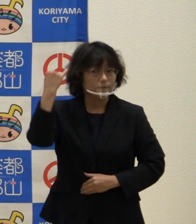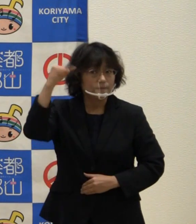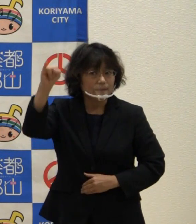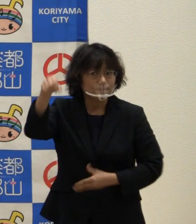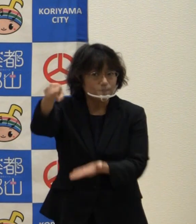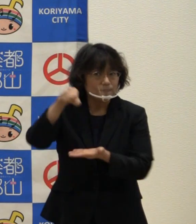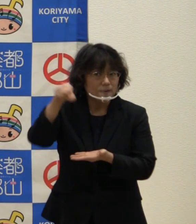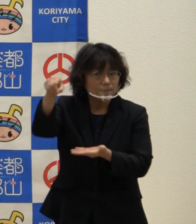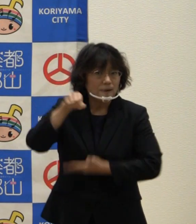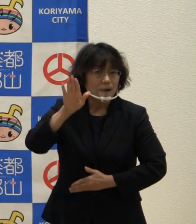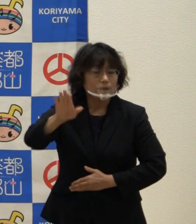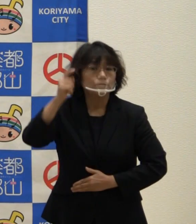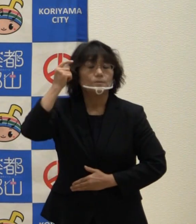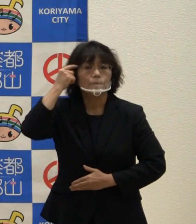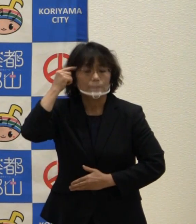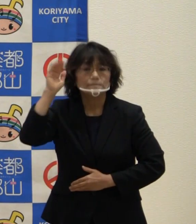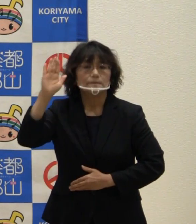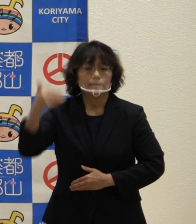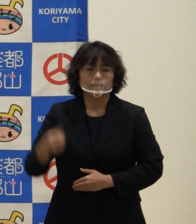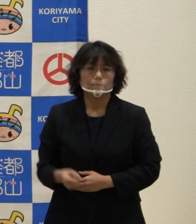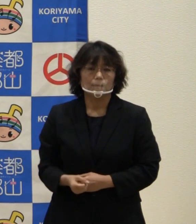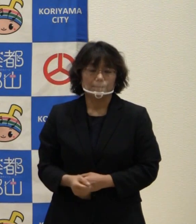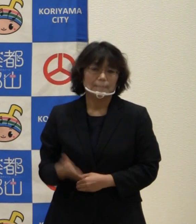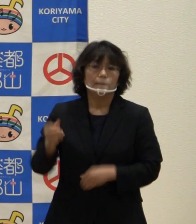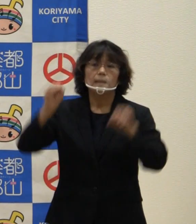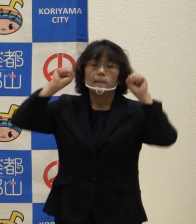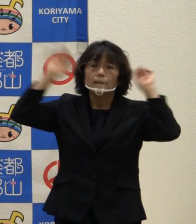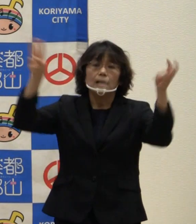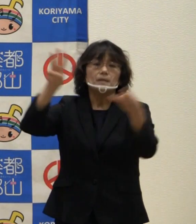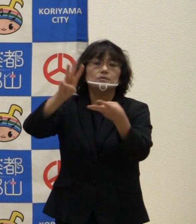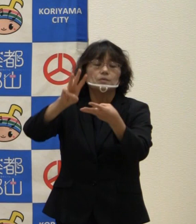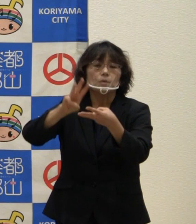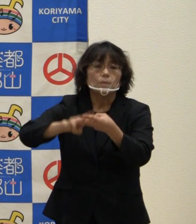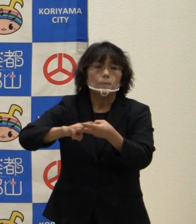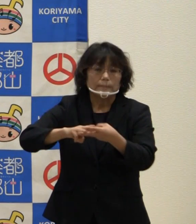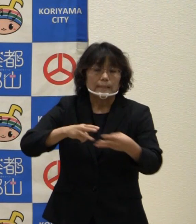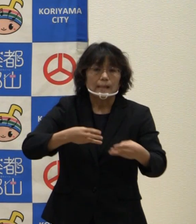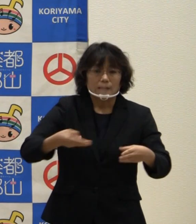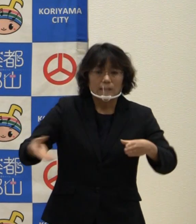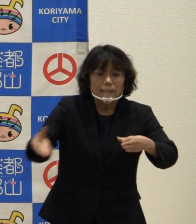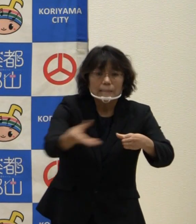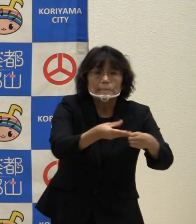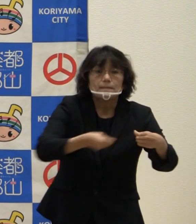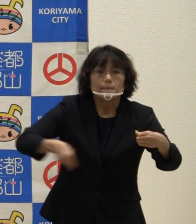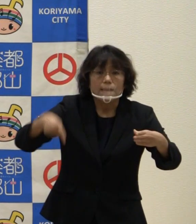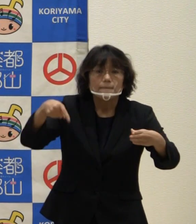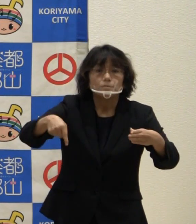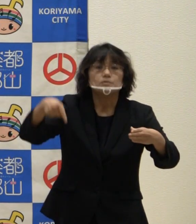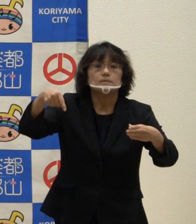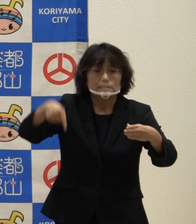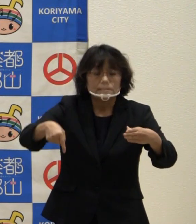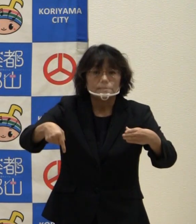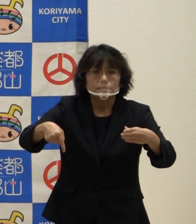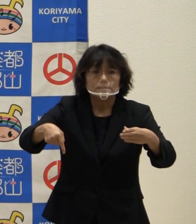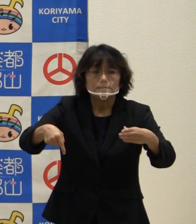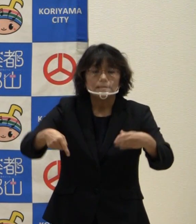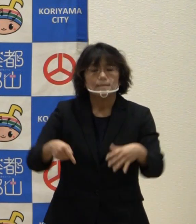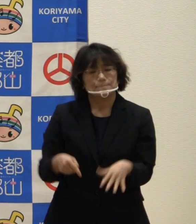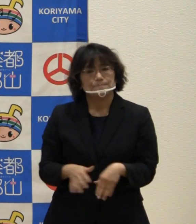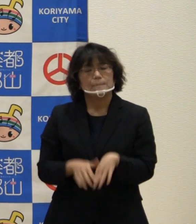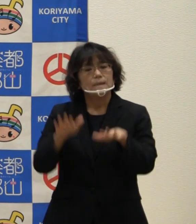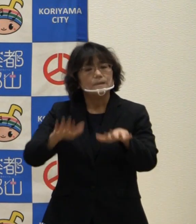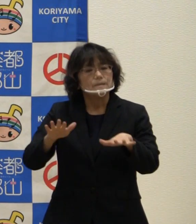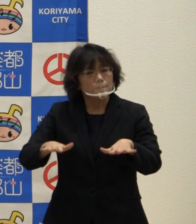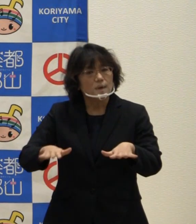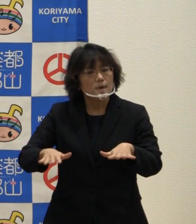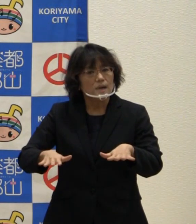ますが、旧豊田貯水池でですね、これやはり今の気候変